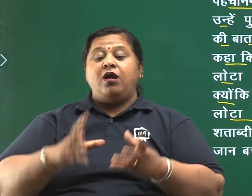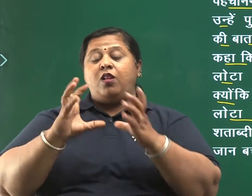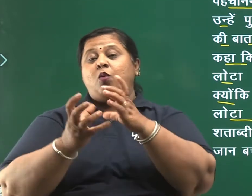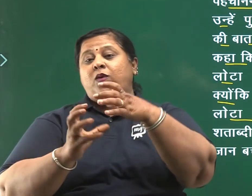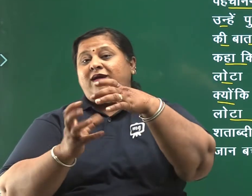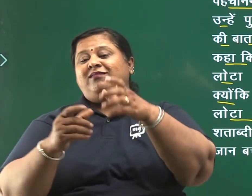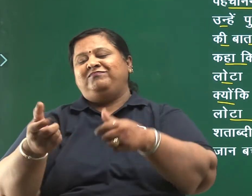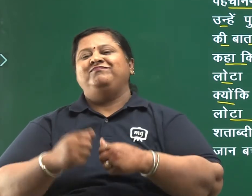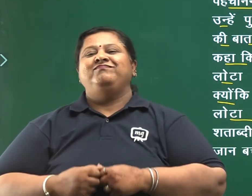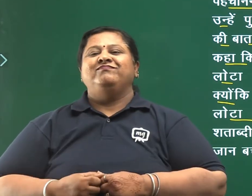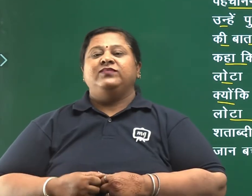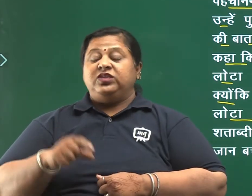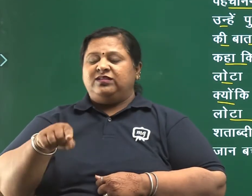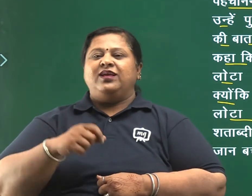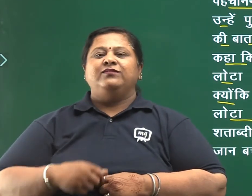जिसने